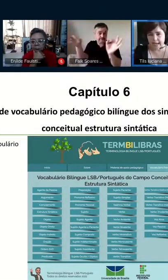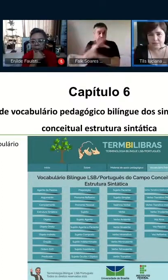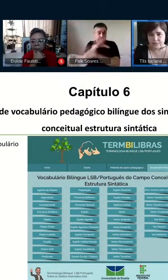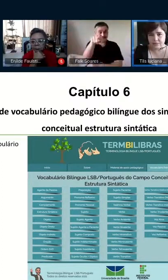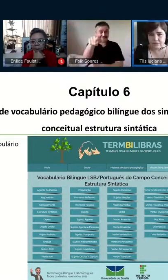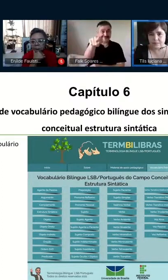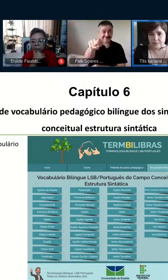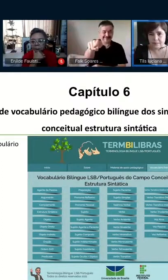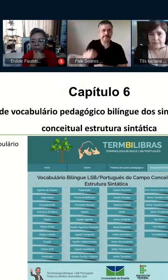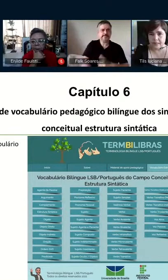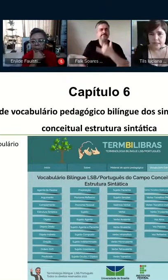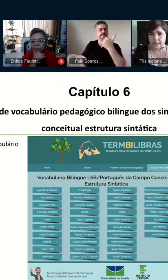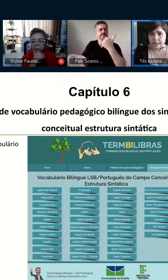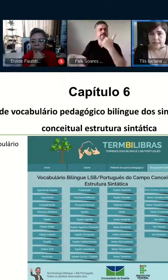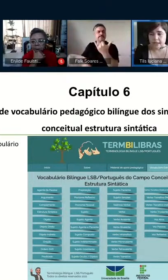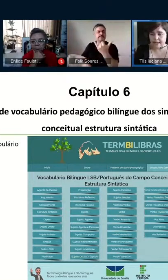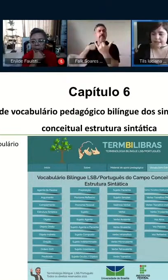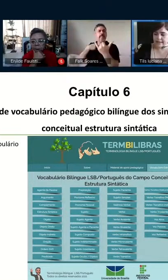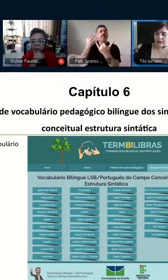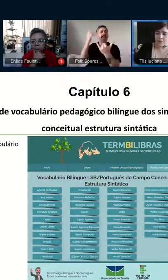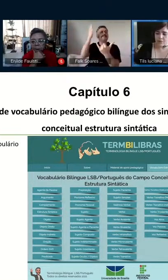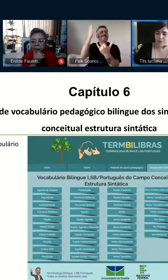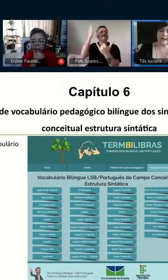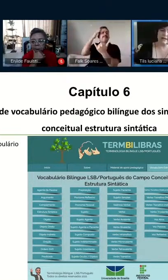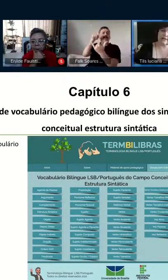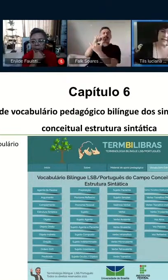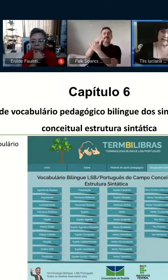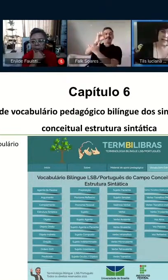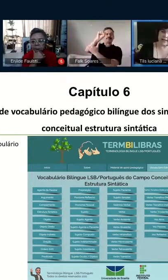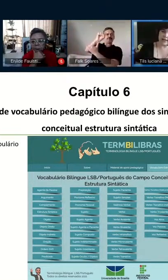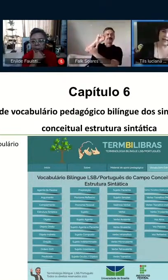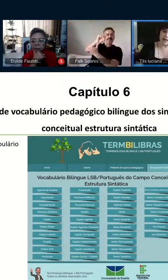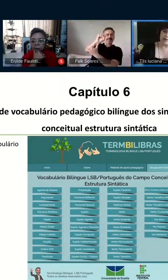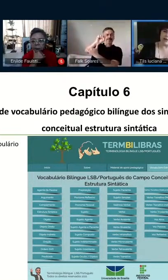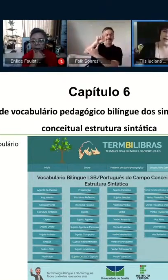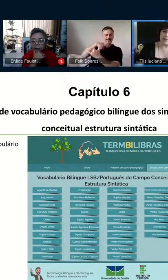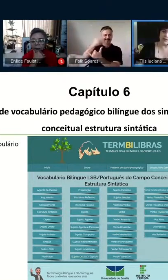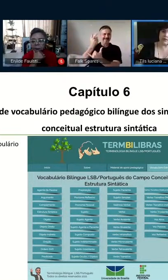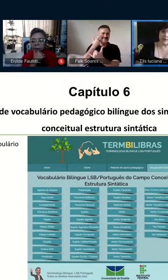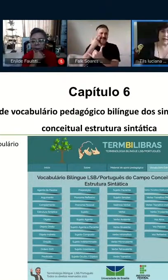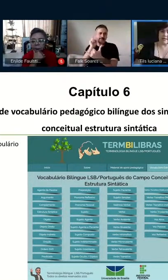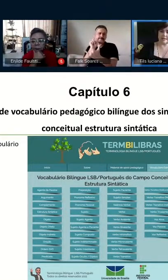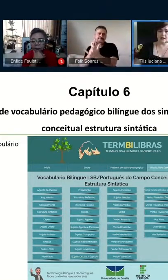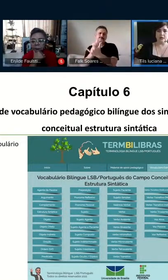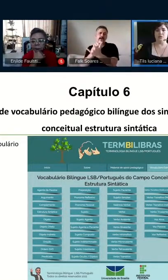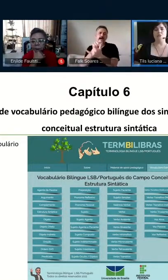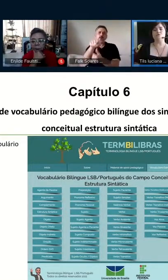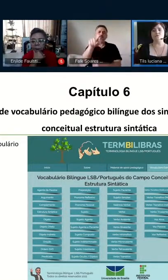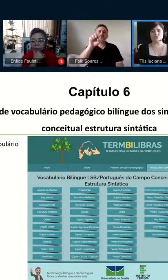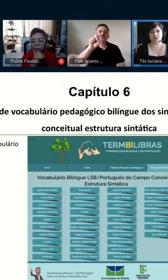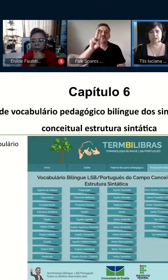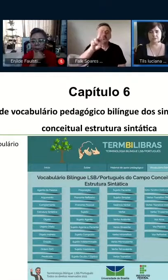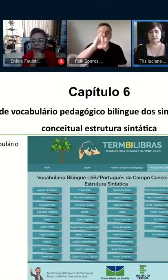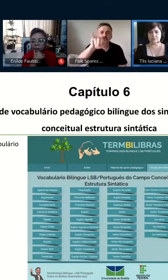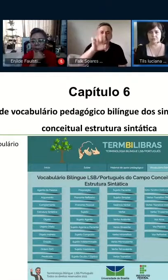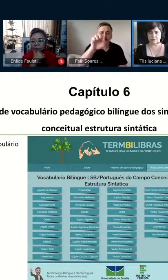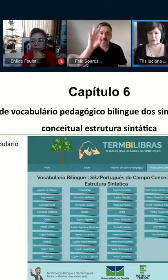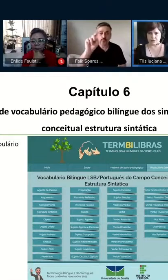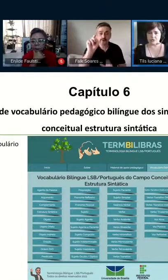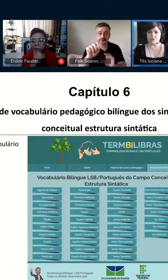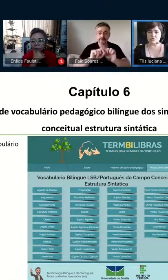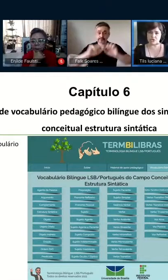foram criados, e aí então ele vai ser encaminhado para os demais, aqui como